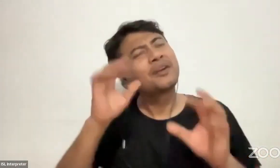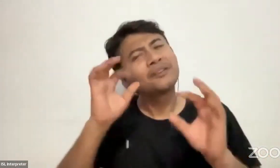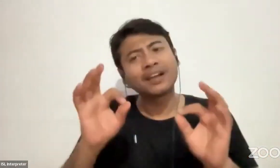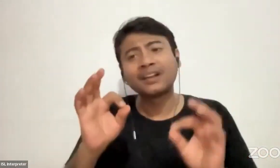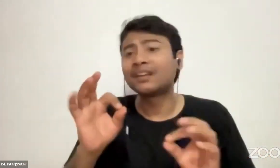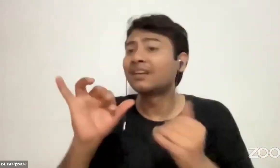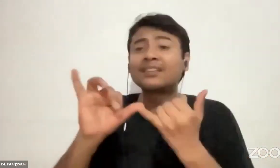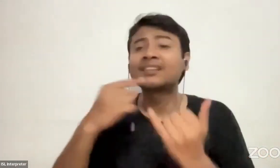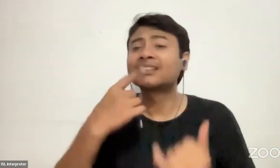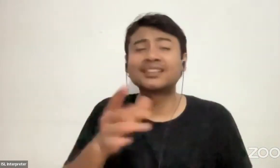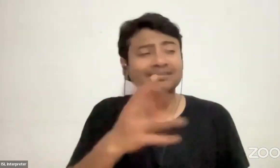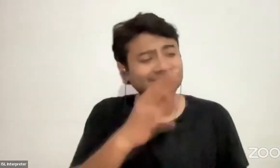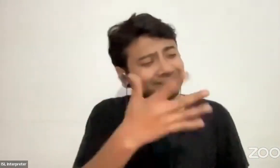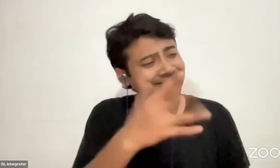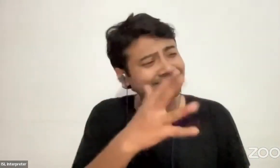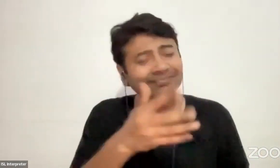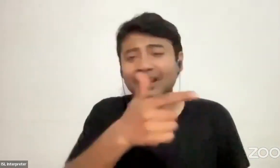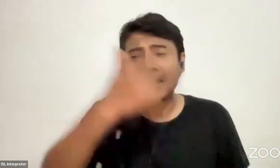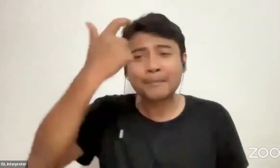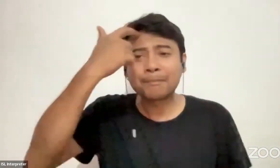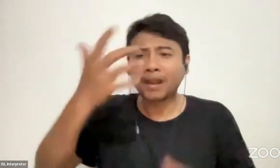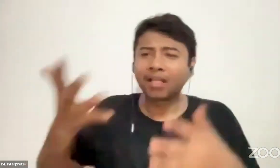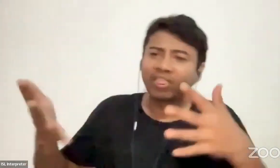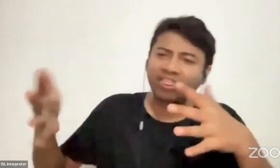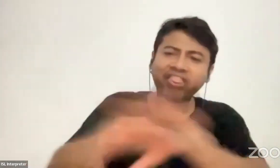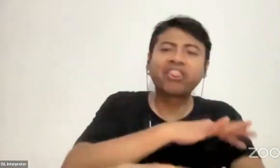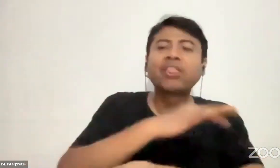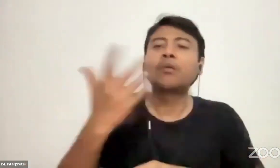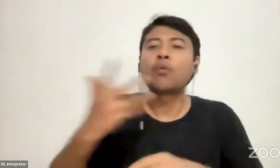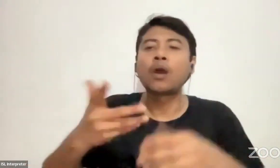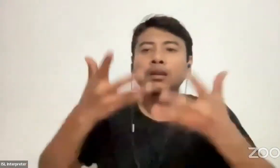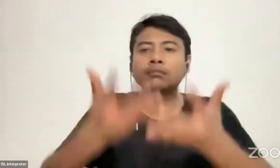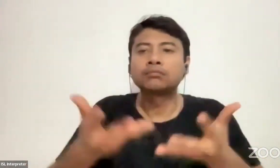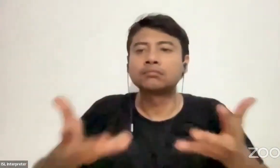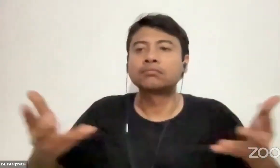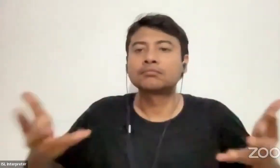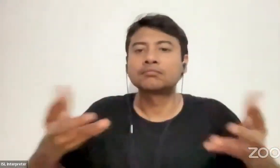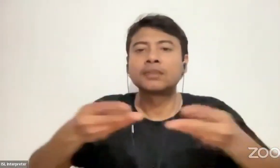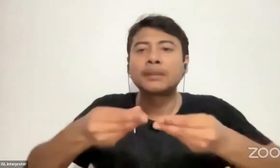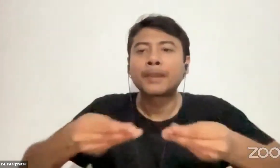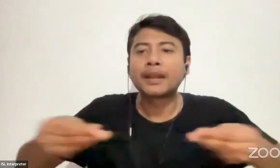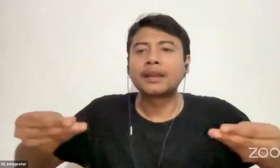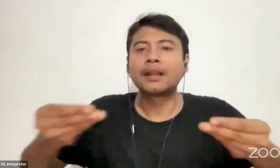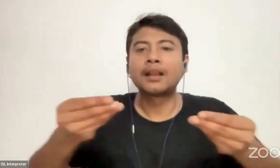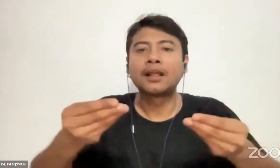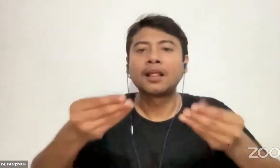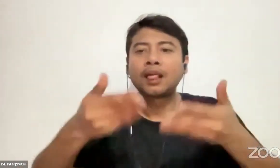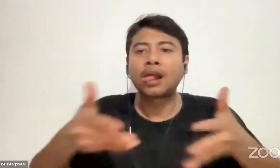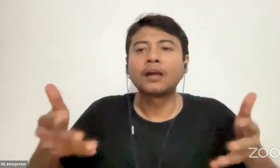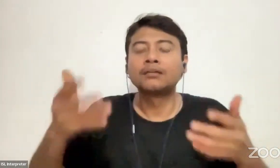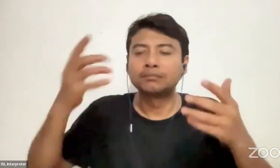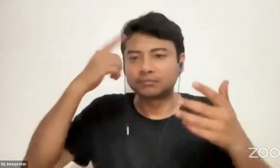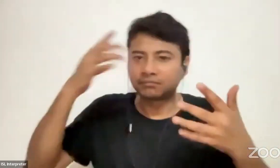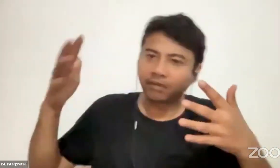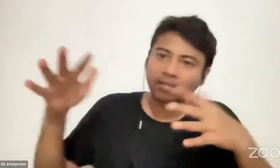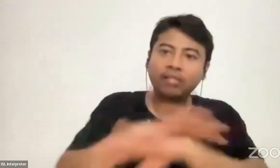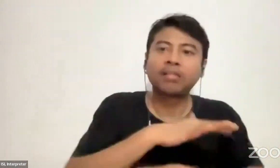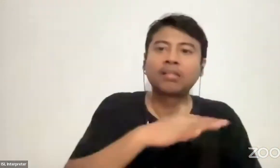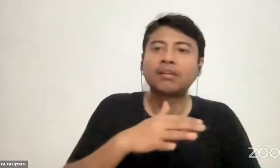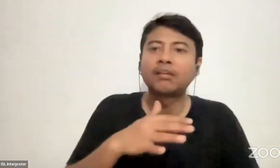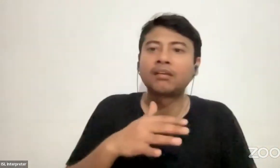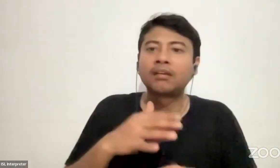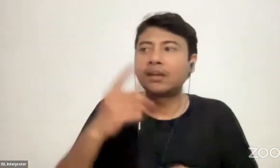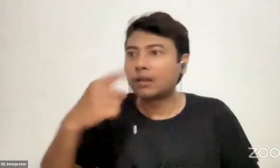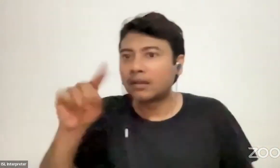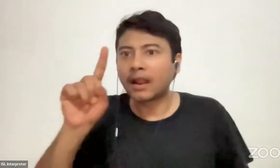है, इसलिए इन्हें सही गलत का पता नहीं चलता। और जब सही गलत का पता नहीं चलता तो क्या करते हैं, भौतिक इच्छाएं है